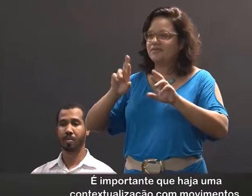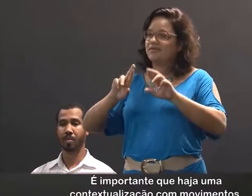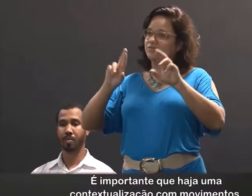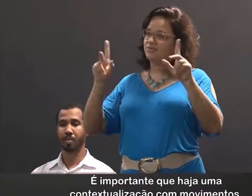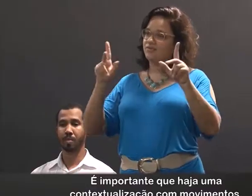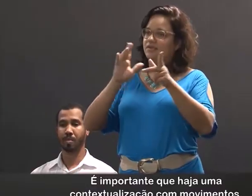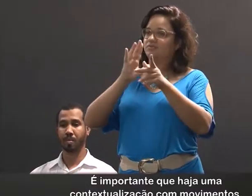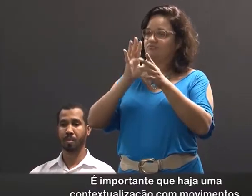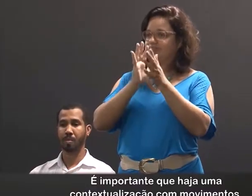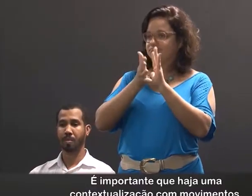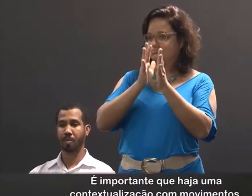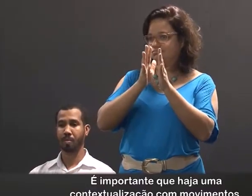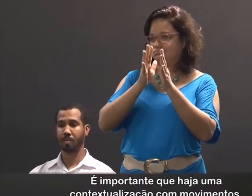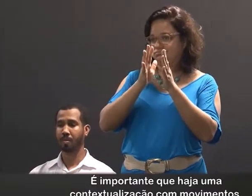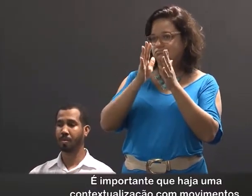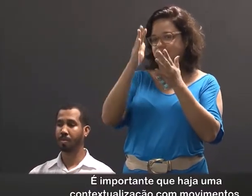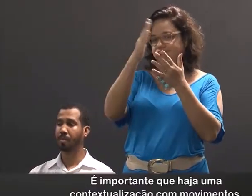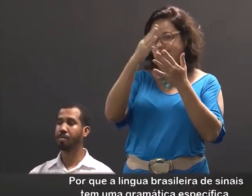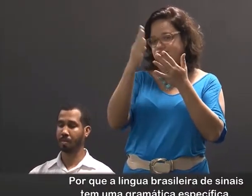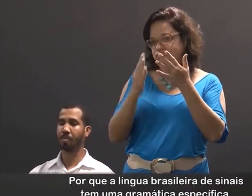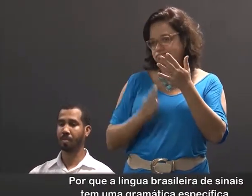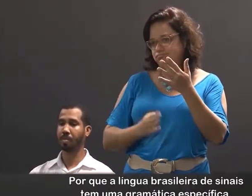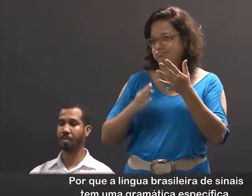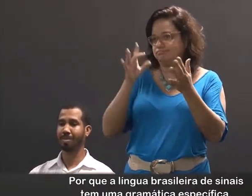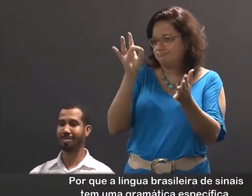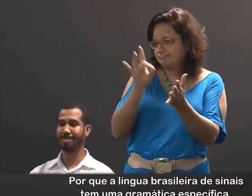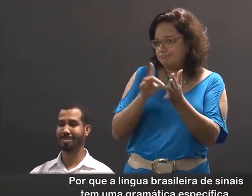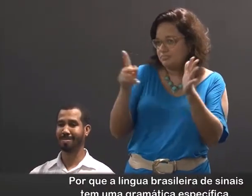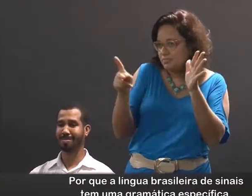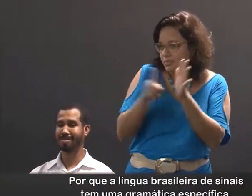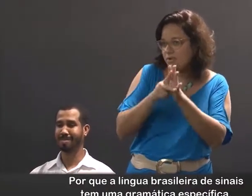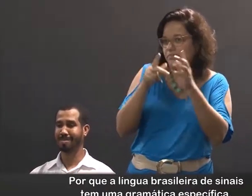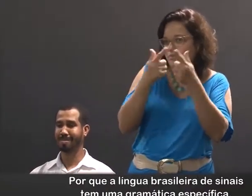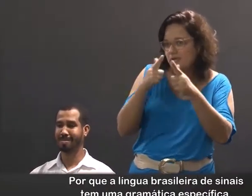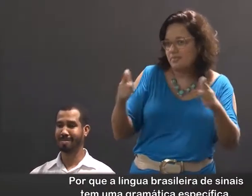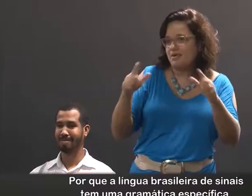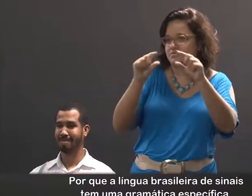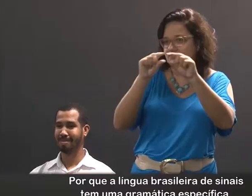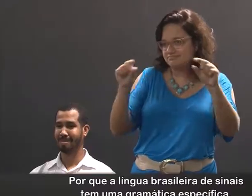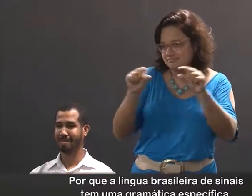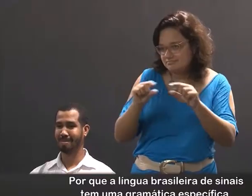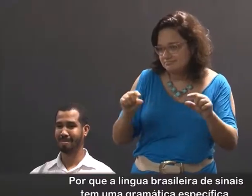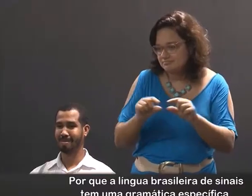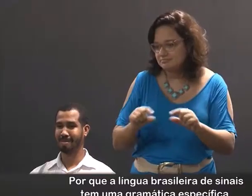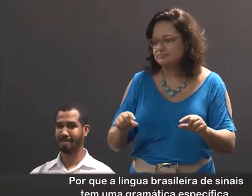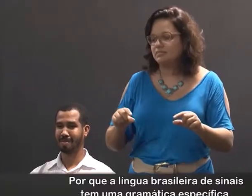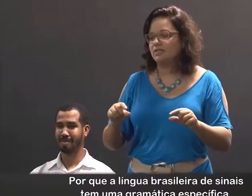com movimentos, porque a língua brasileira de sinais tem uma